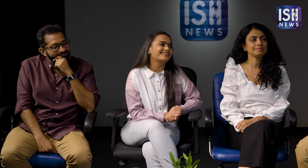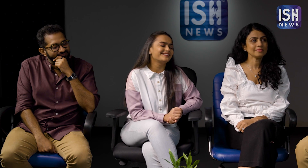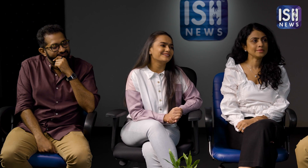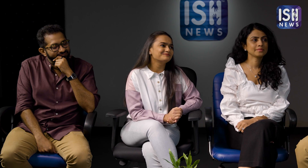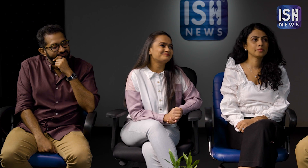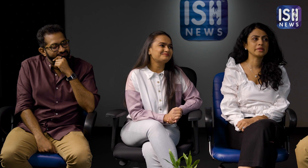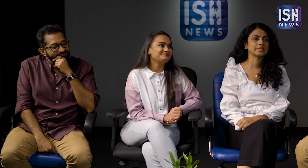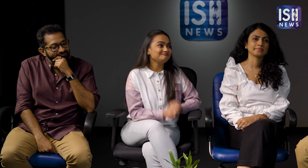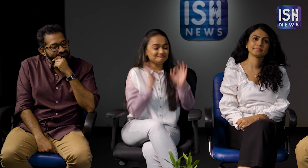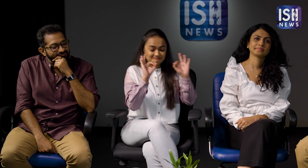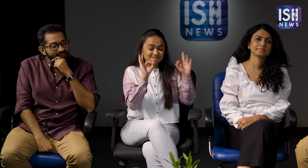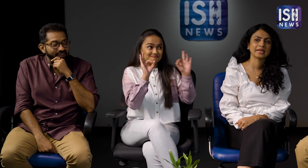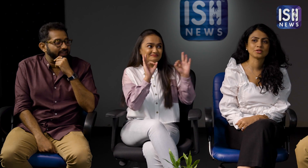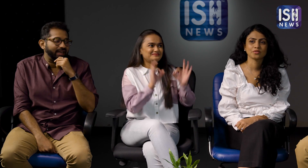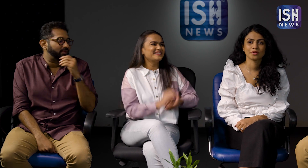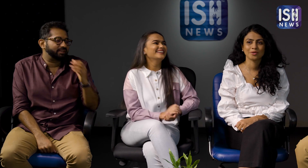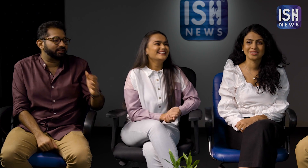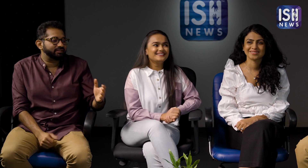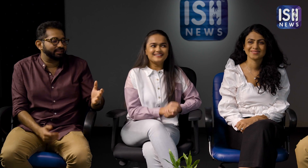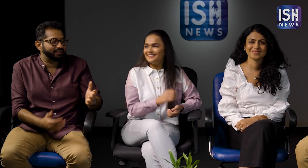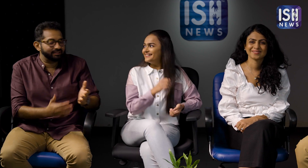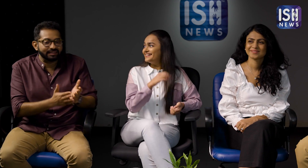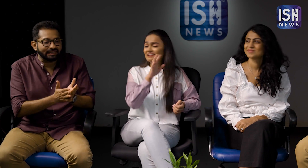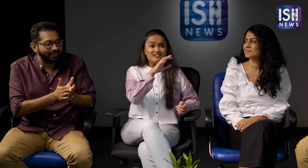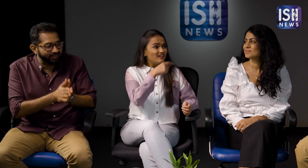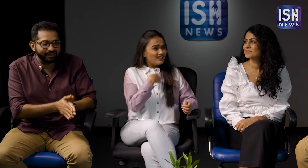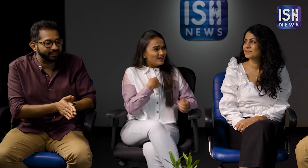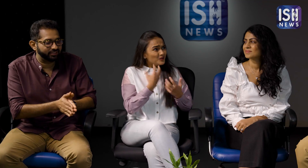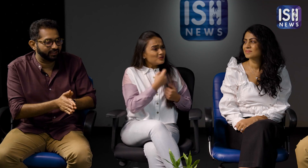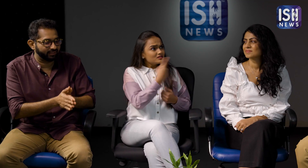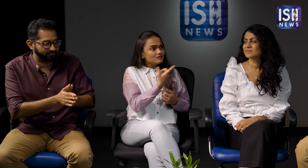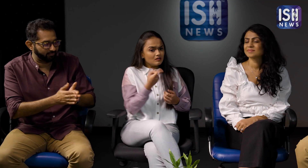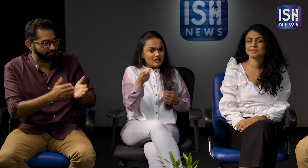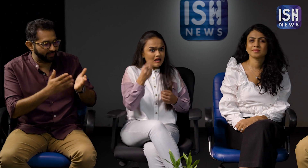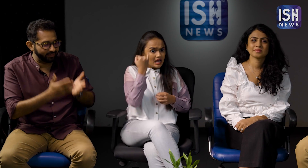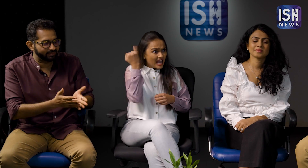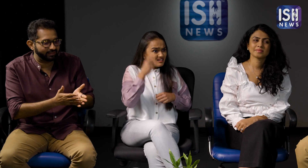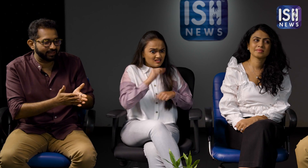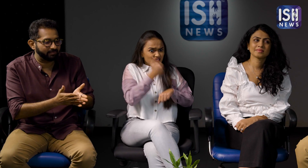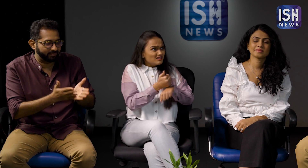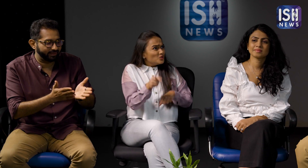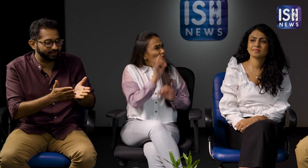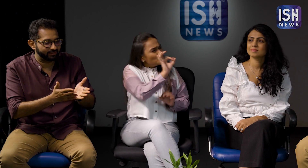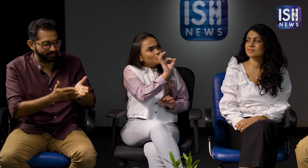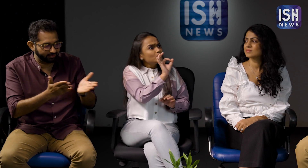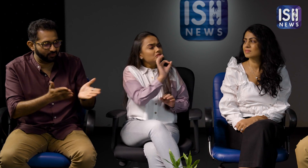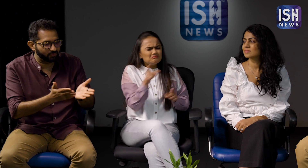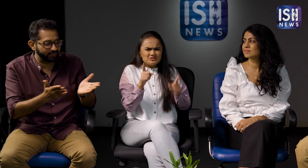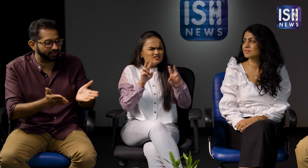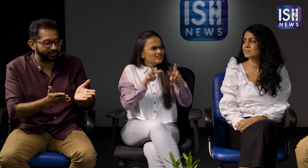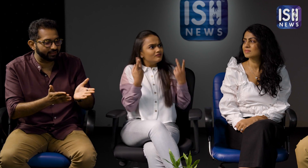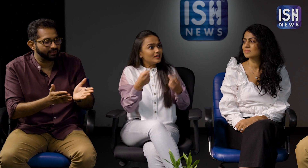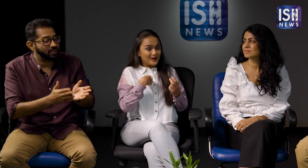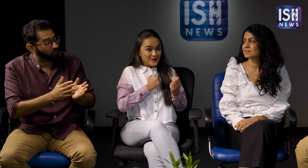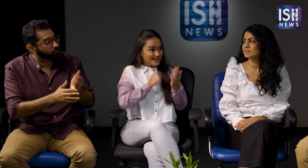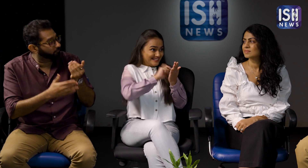हम ये कर रहे हैं। Amazing. That's what I would like to say it's a great initiative. मेरे इंस्टाग्राम पे जितने लोगों